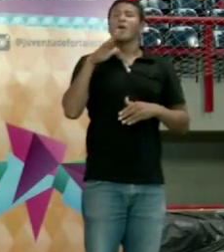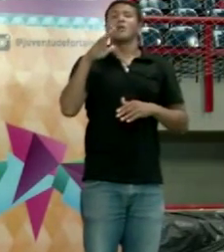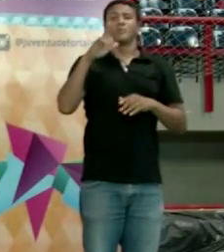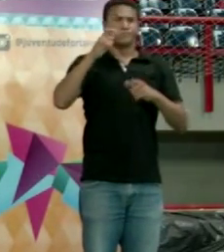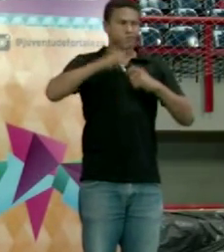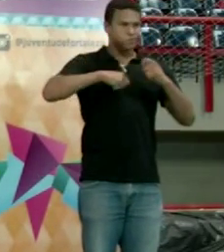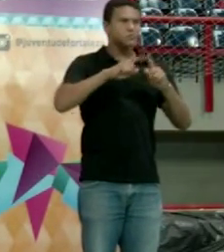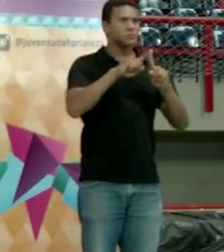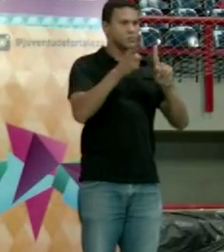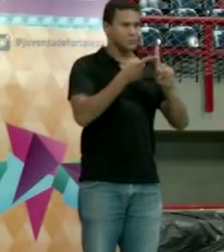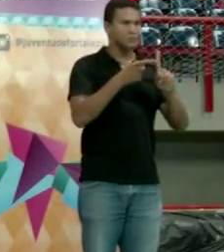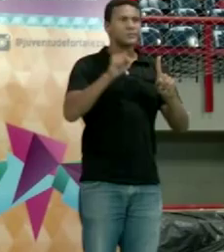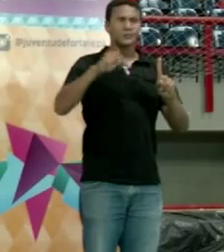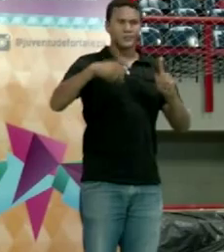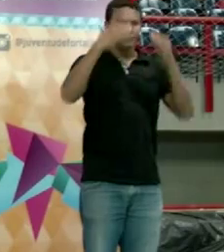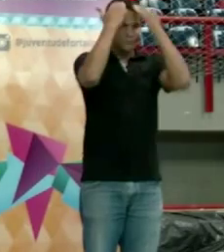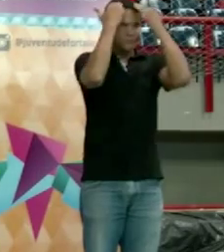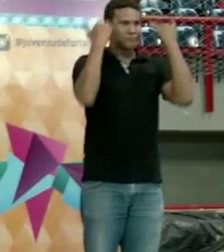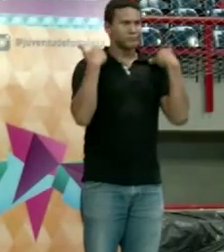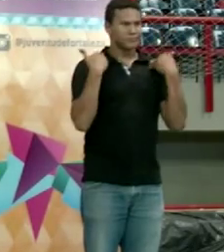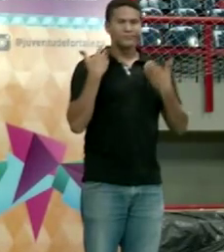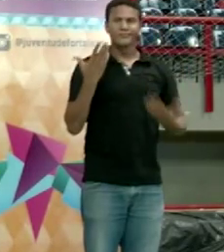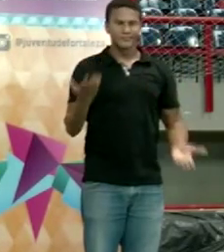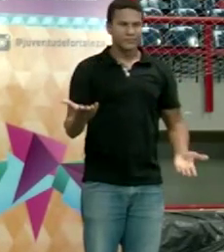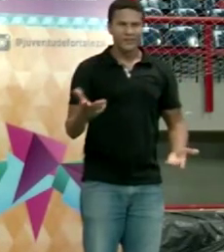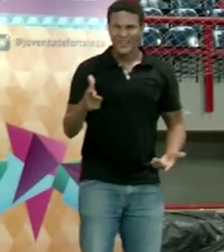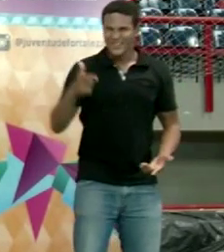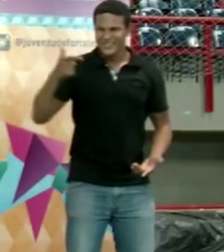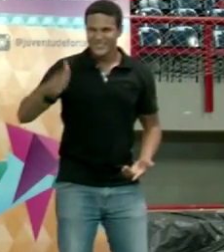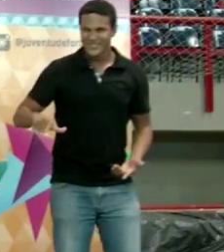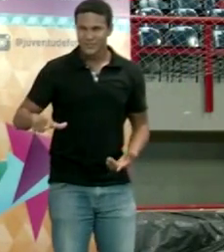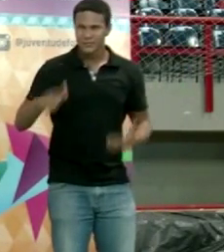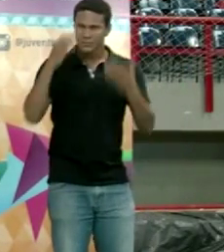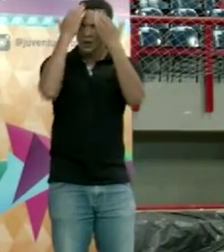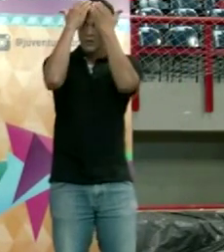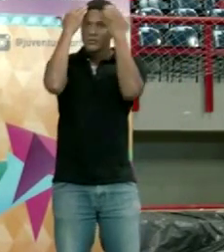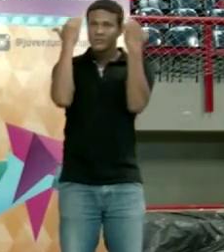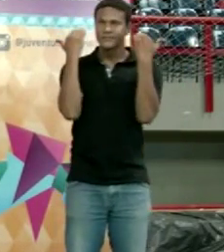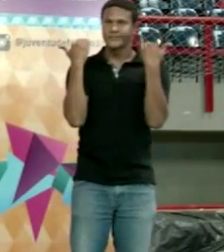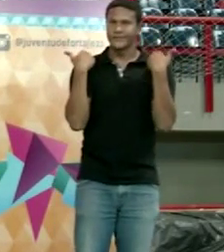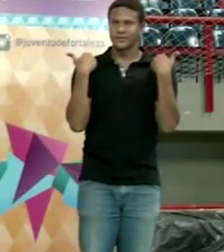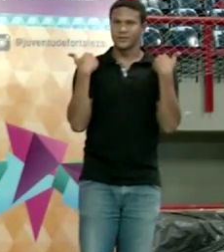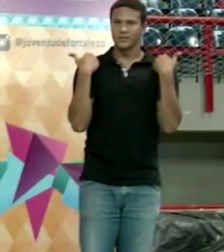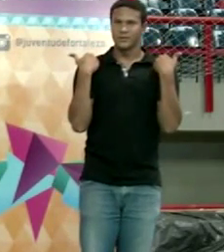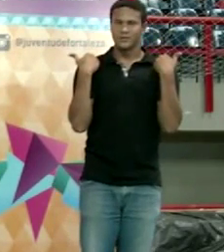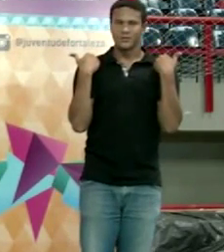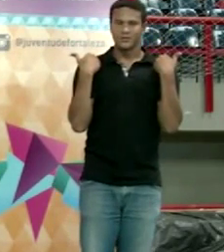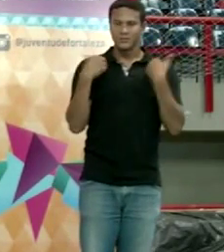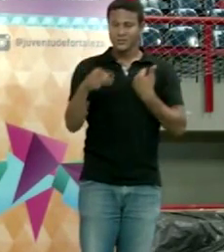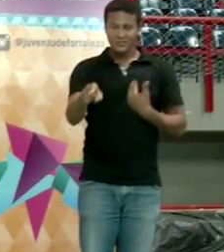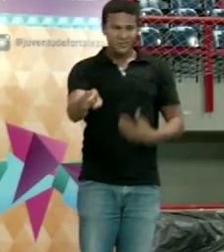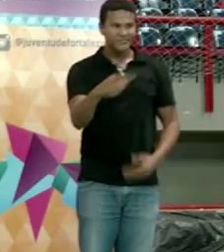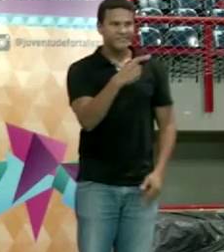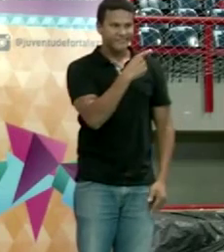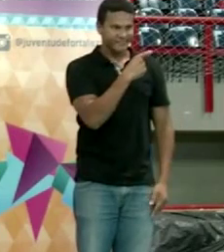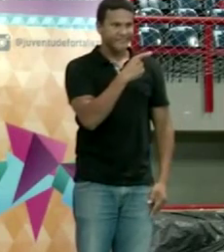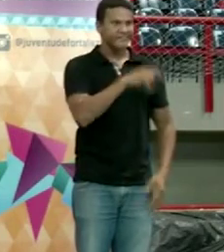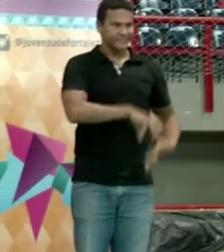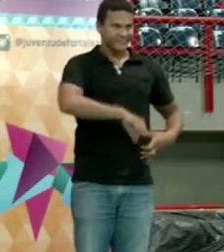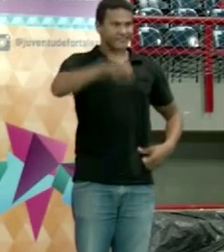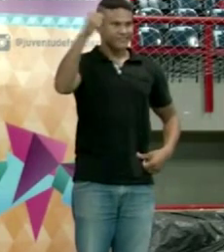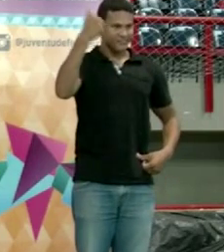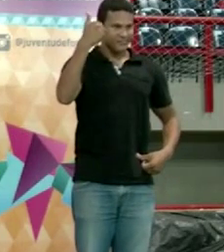Engravidou uma freira. Quer de novo? Uma freira. Dom Pedro I. Para